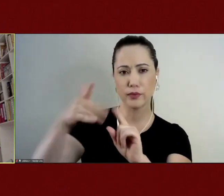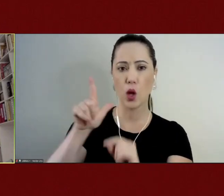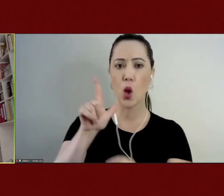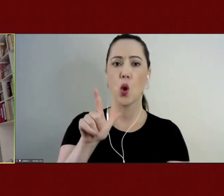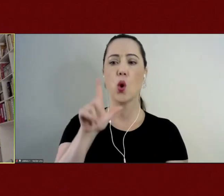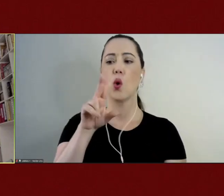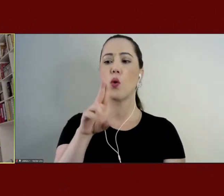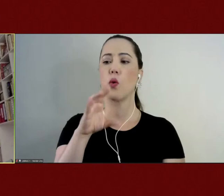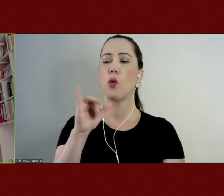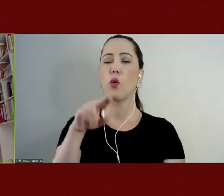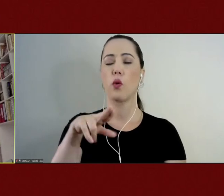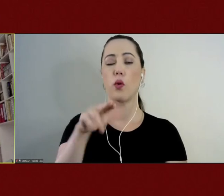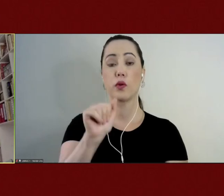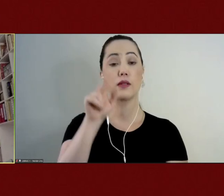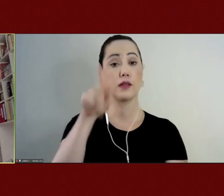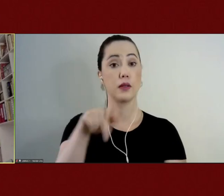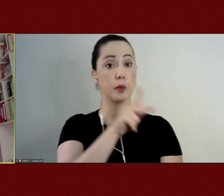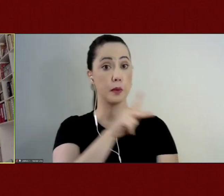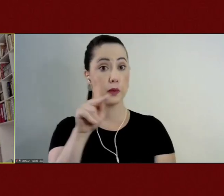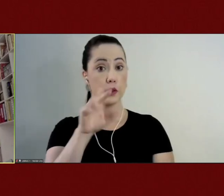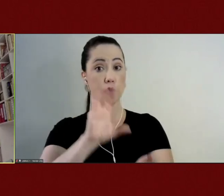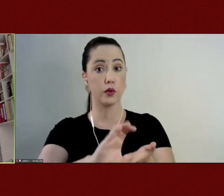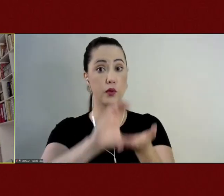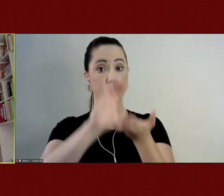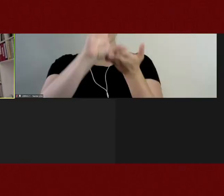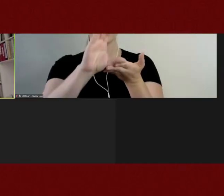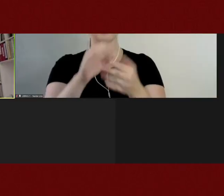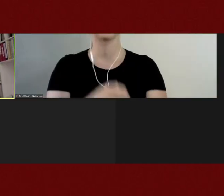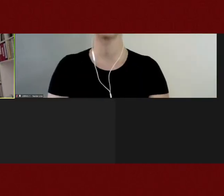Curador da Fundação Astrogildo Pereira.